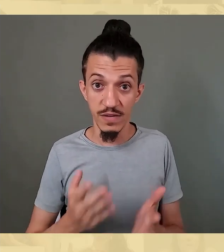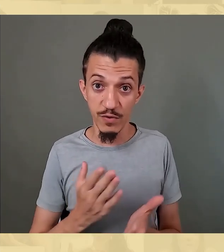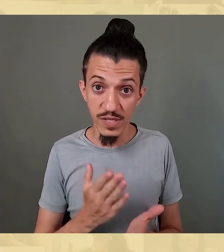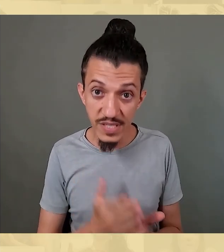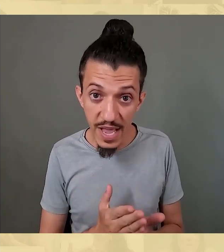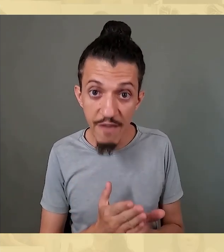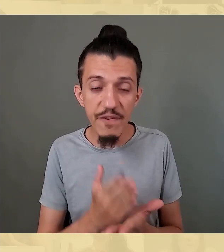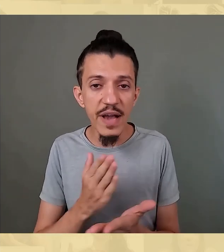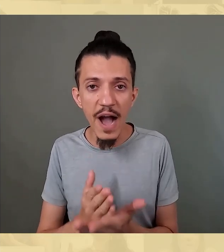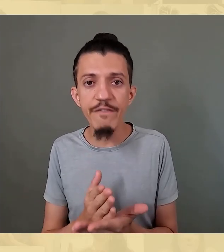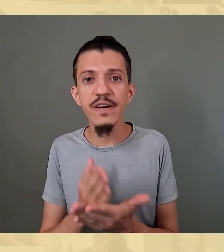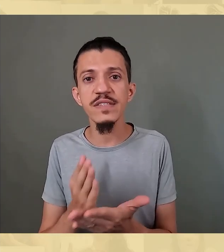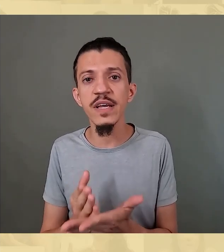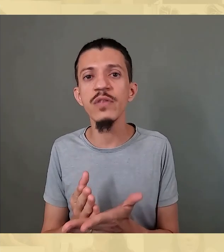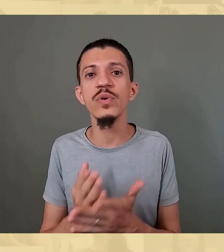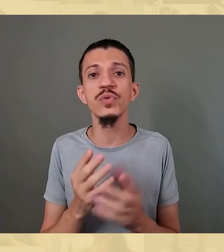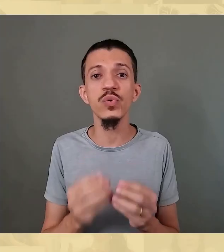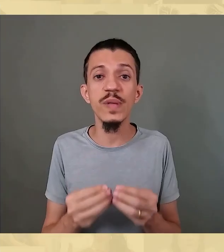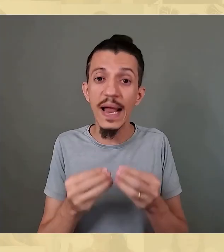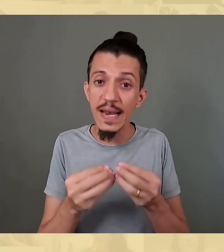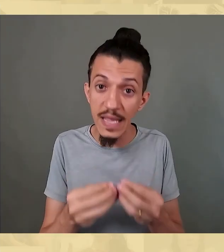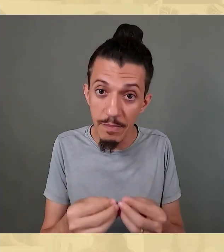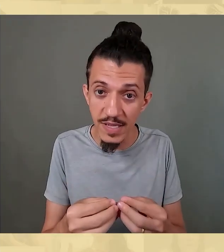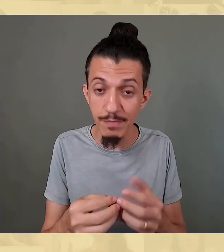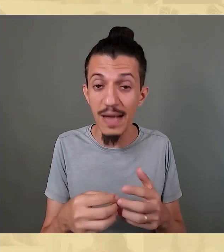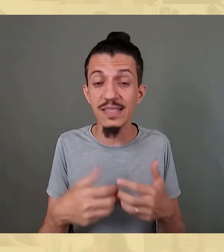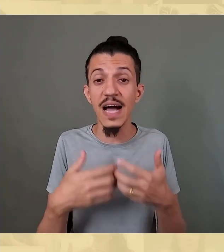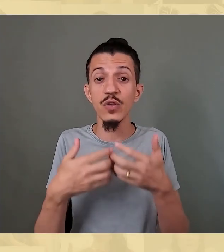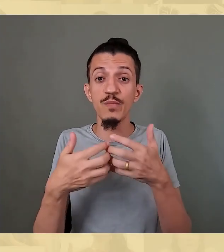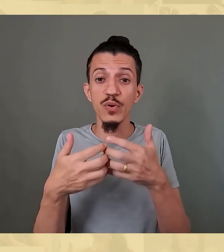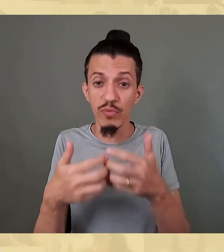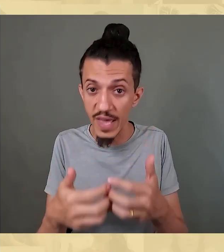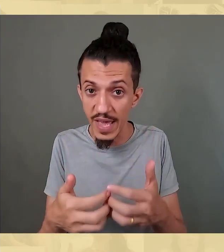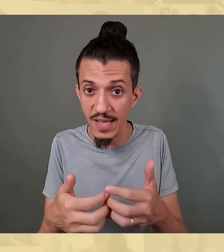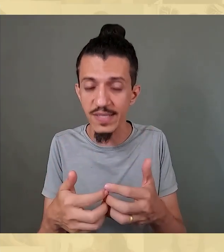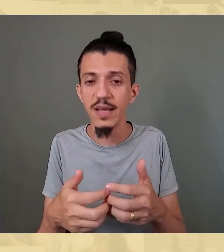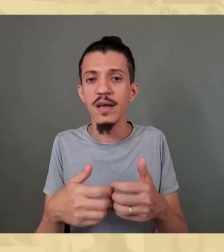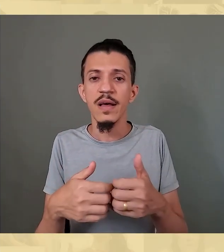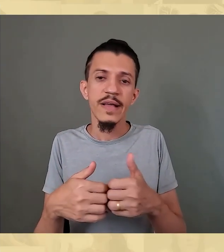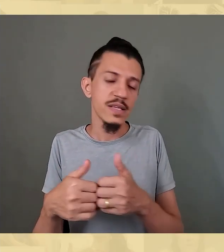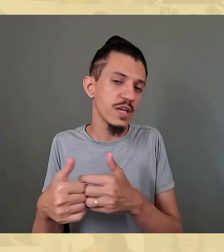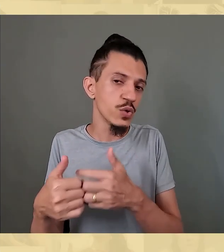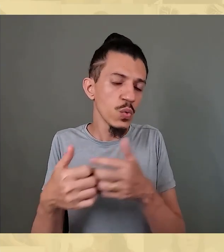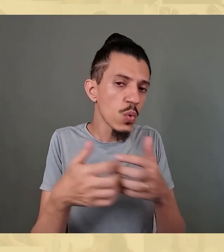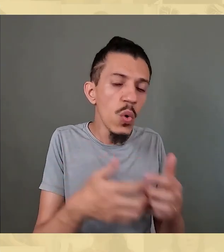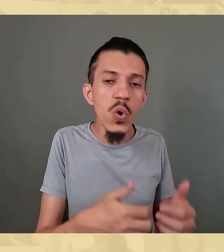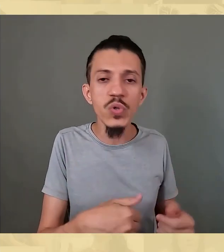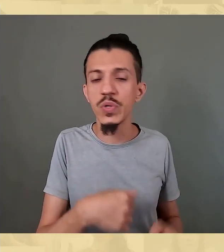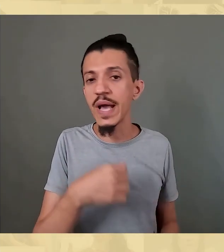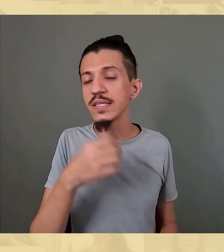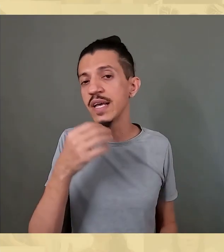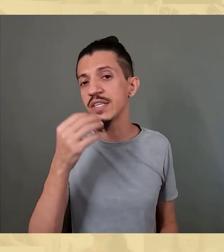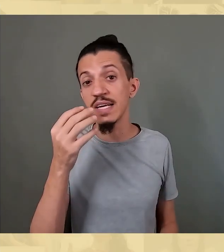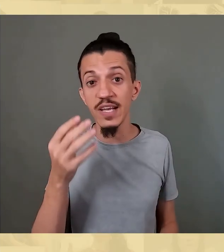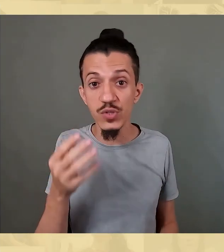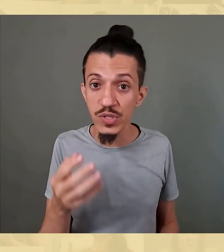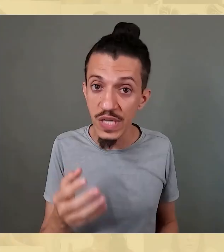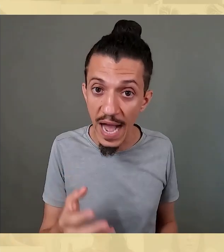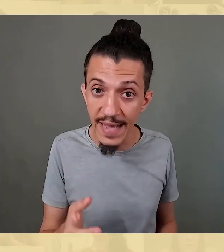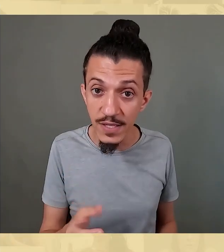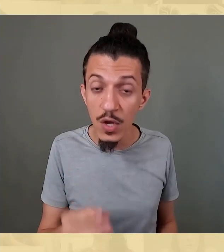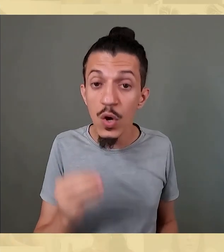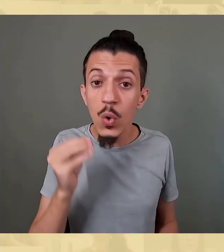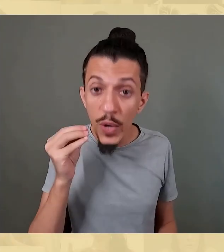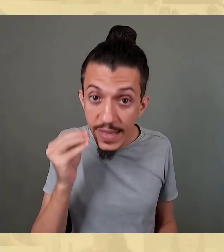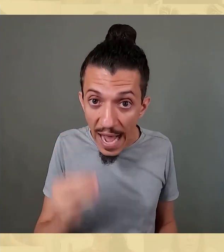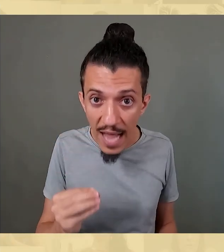Se você ficar fazendo o estudo da Libras baseado no português, quer seja num curso, quer seja nas redes